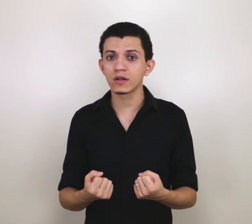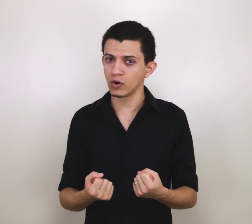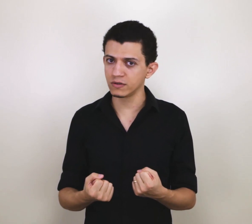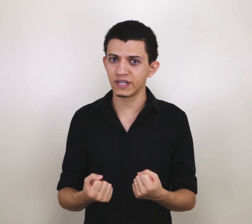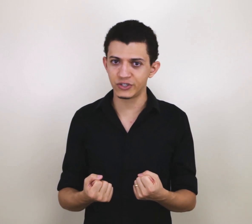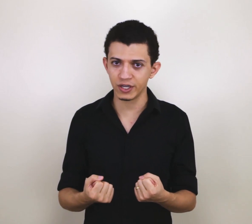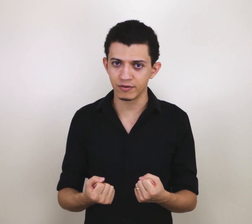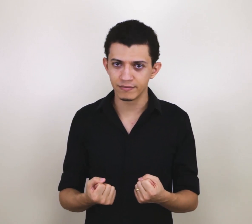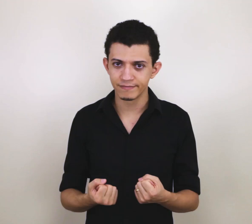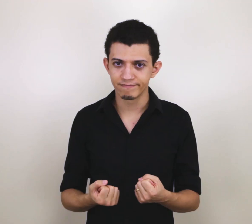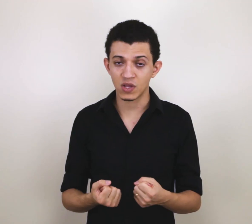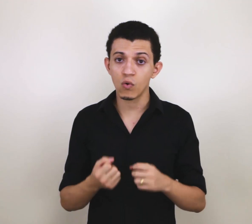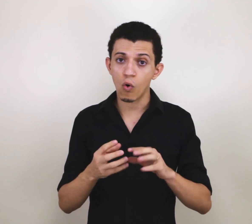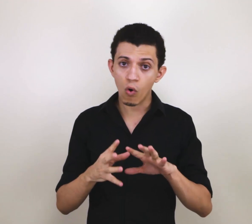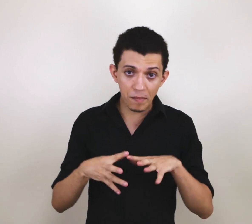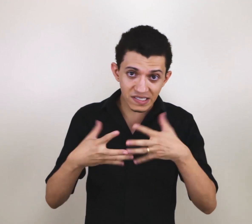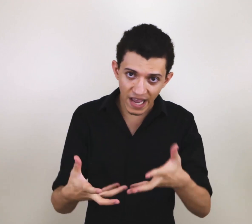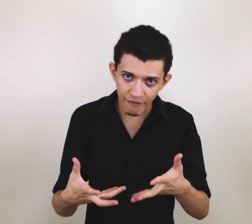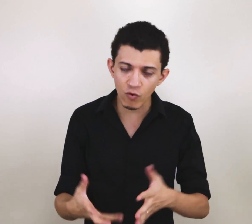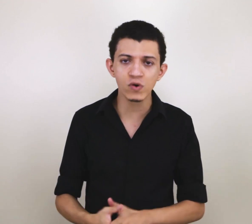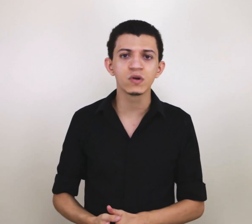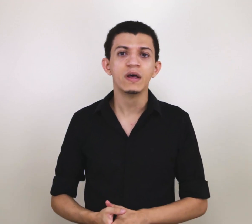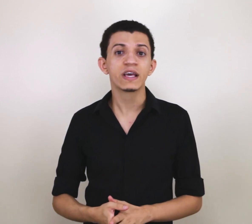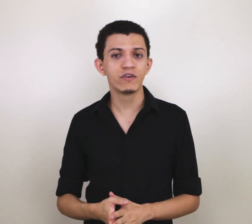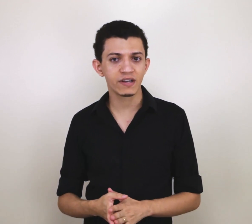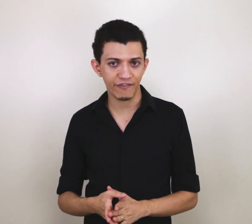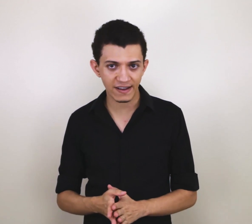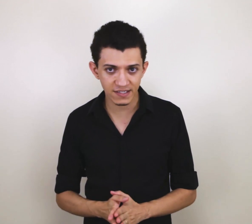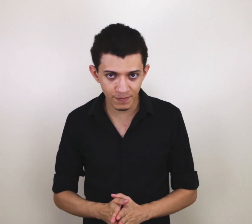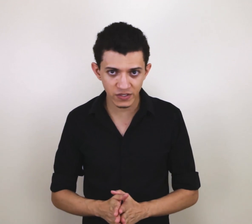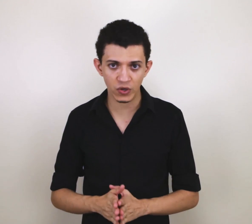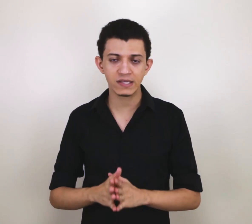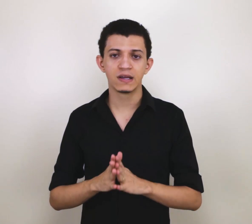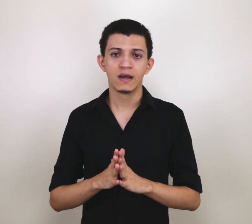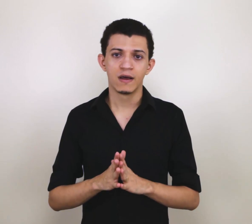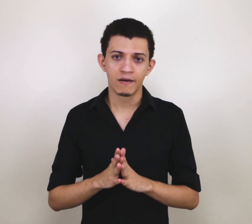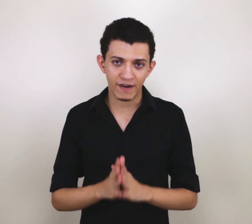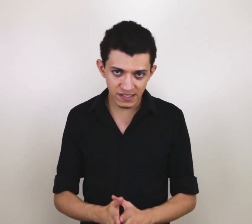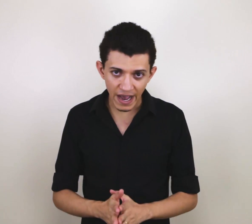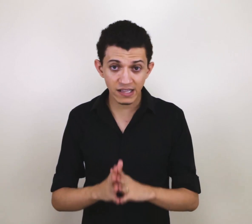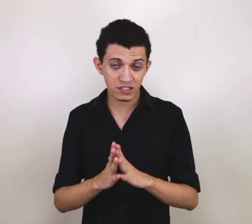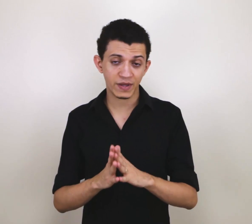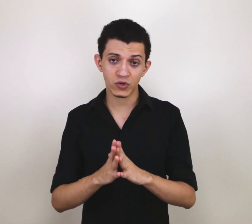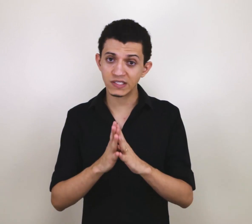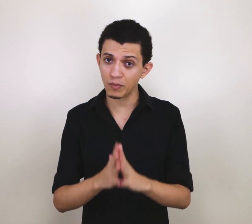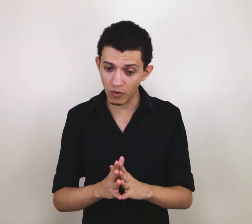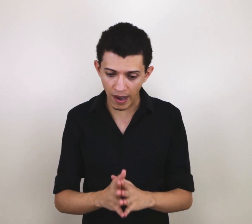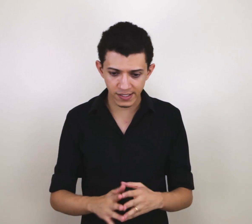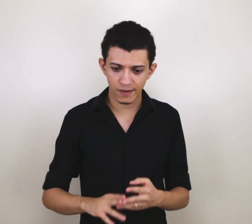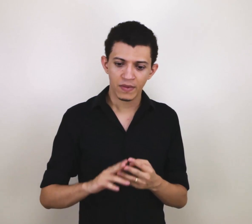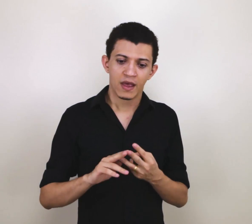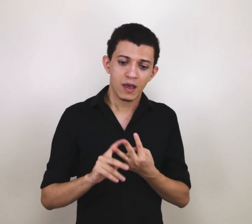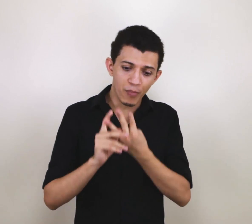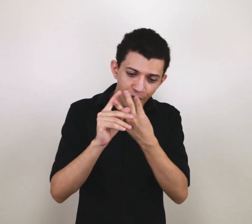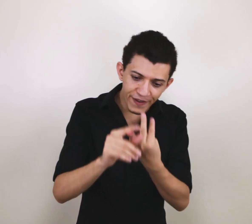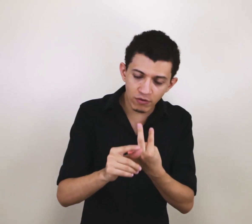todo o sentido? Então, observe o uso que você faz das expressões faciais, das expressões não manuais. E, por fim, o